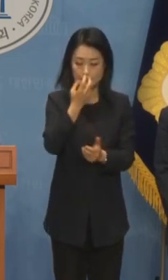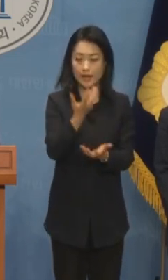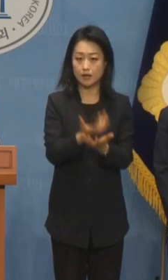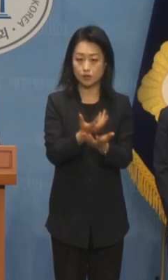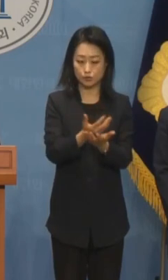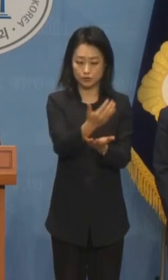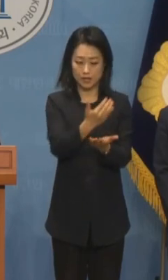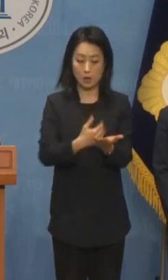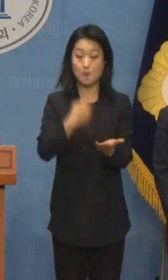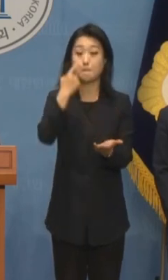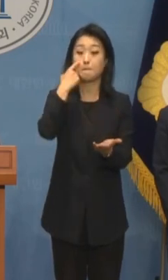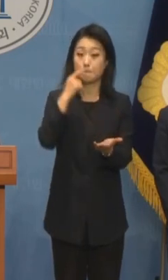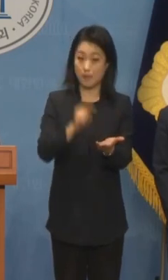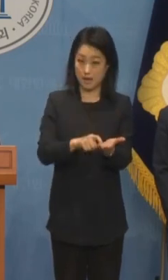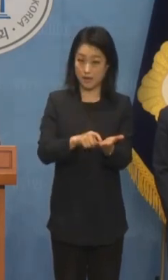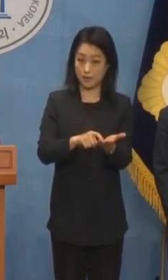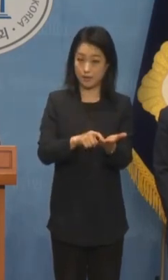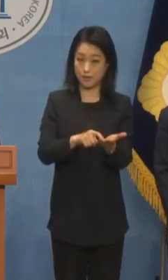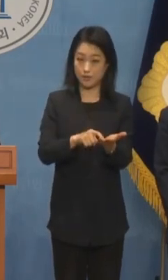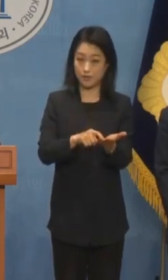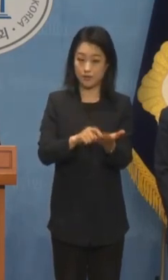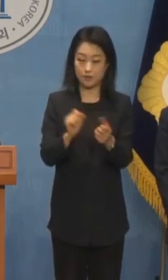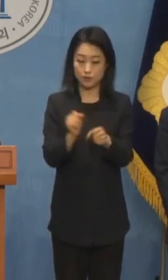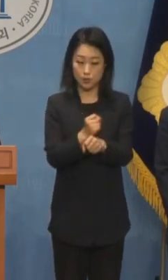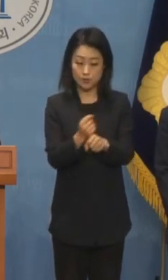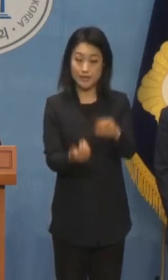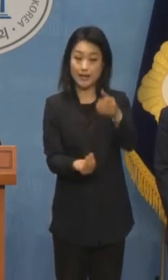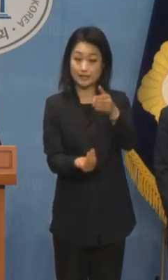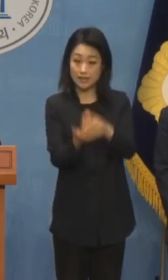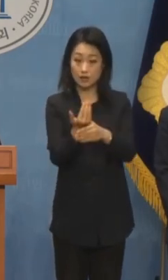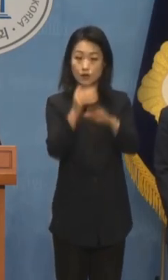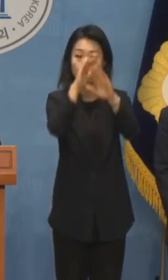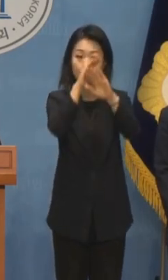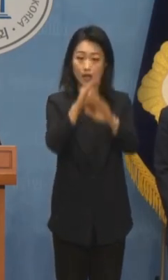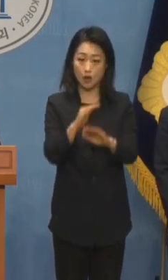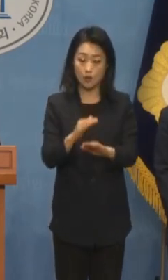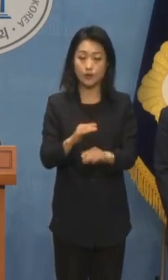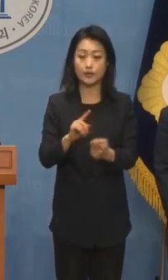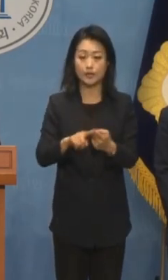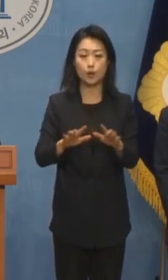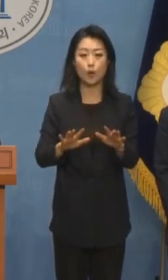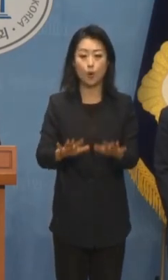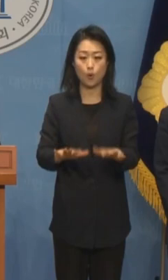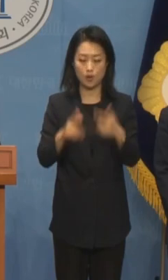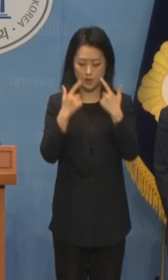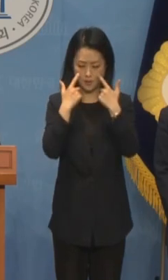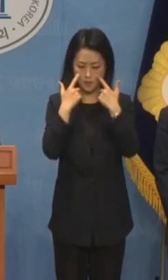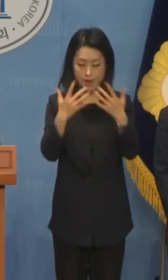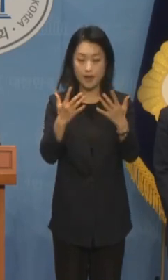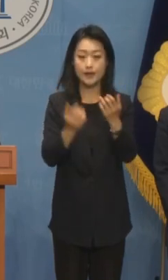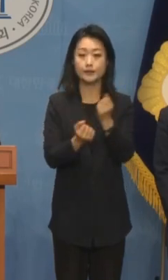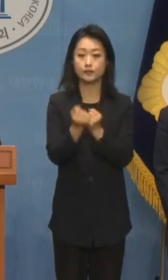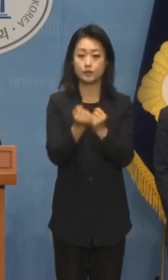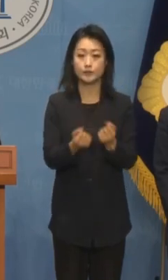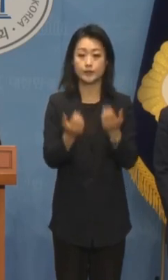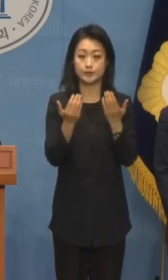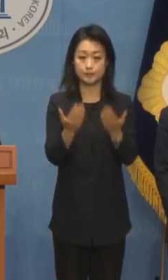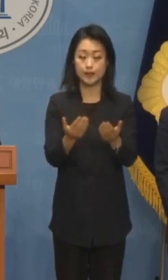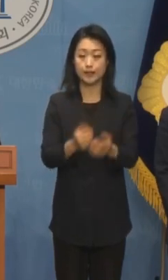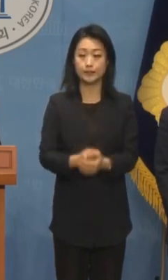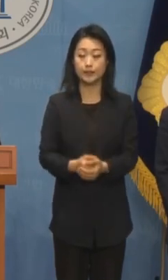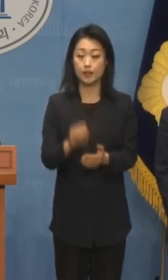저희들이 그동안 확인해온 사건 조작의 실태, 이런 것들을 오늘 밝히려고 합니다.